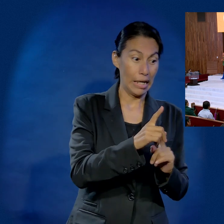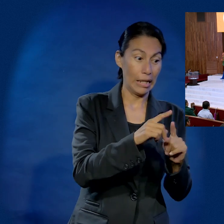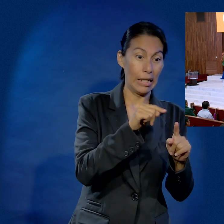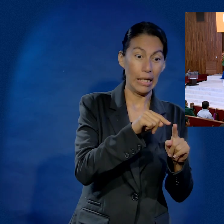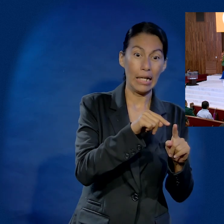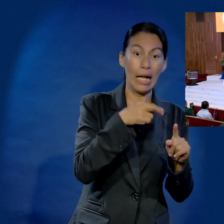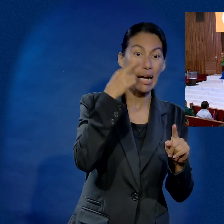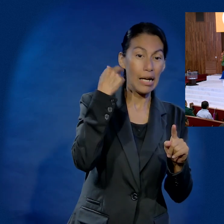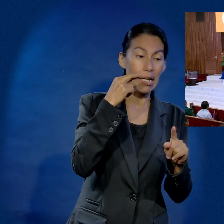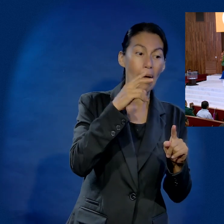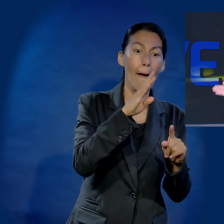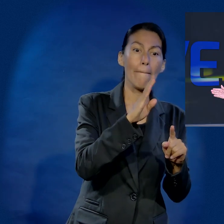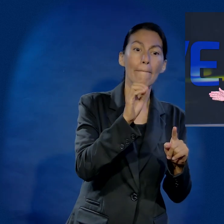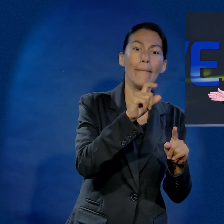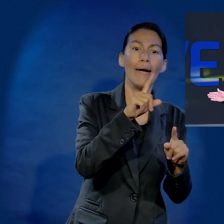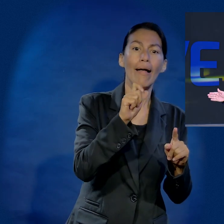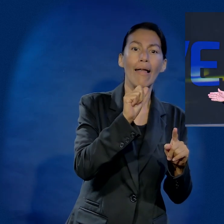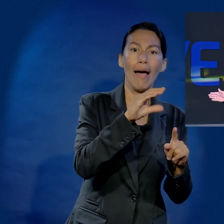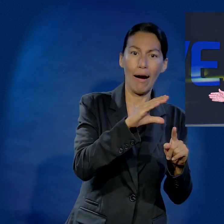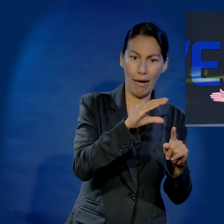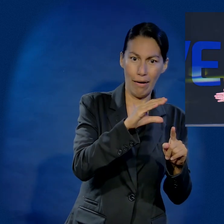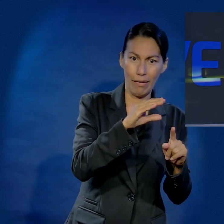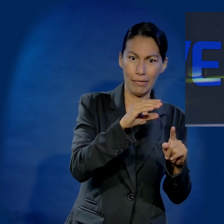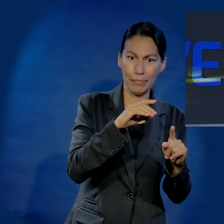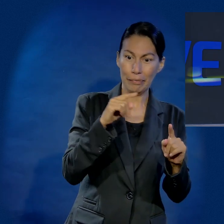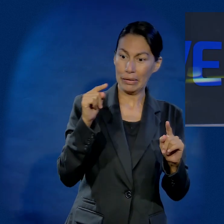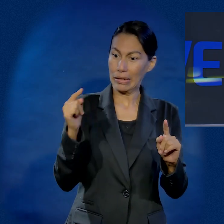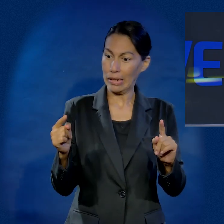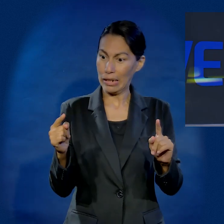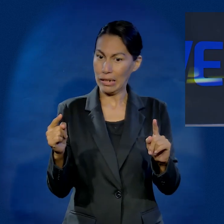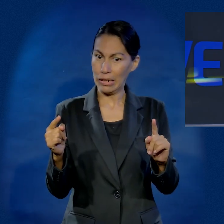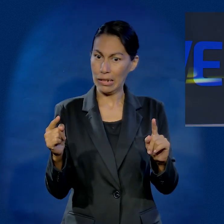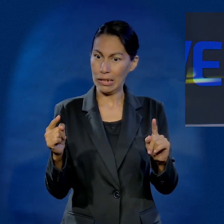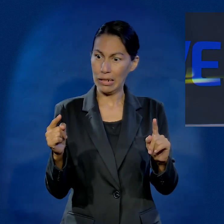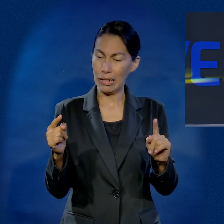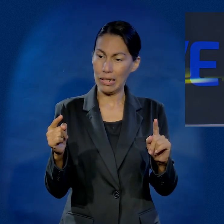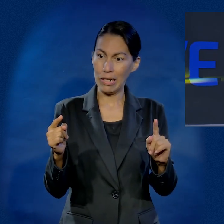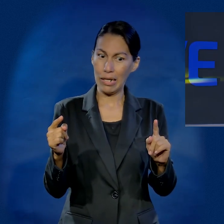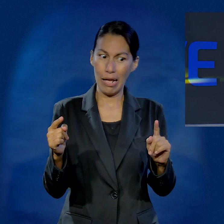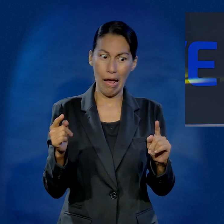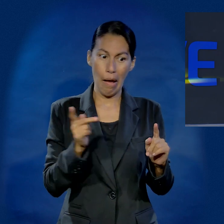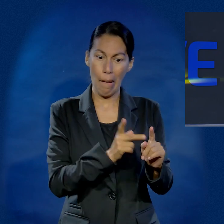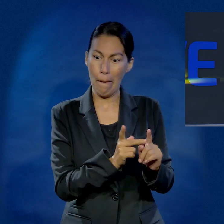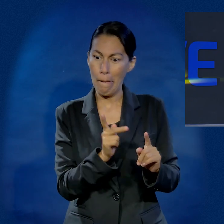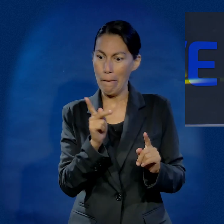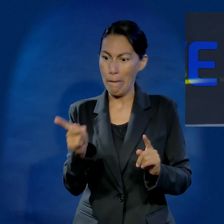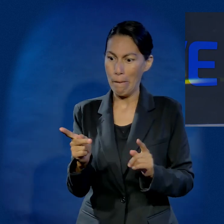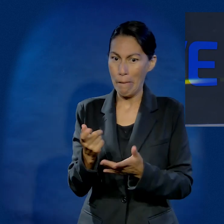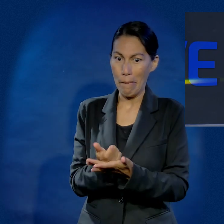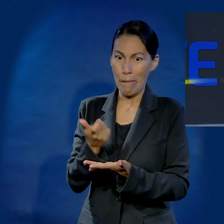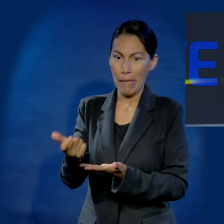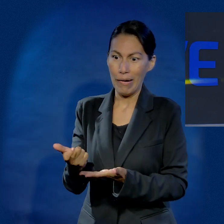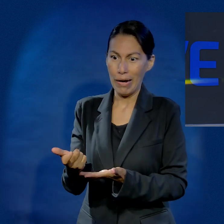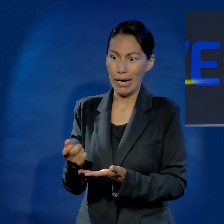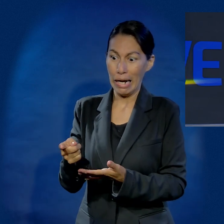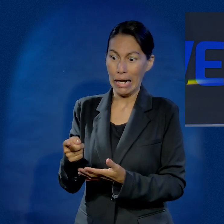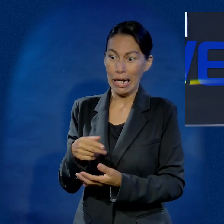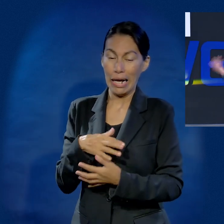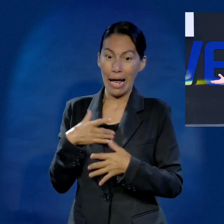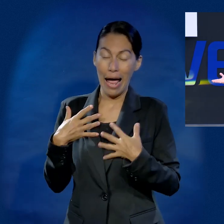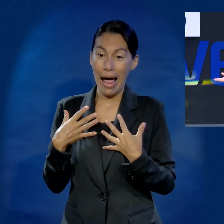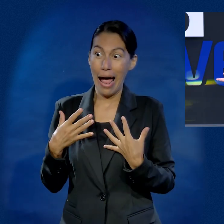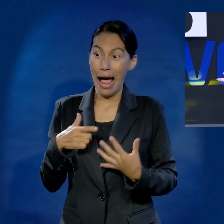Balaam asistiera a ese llamado, pero Balaam estaba emocionado por los premios, por el dinero, por